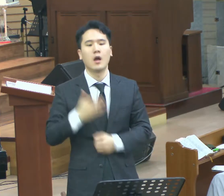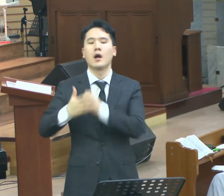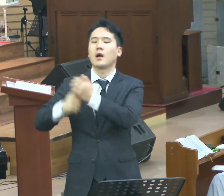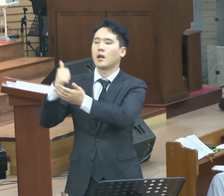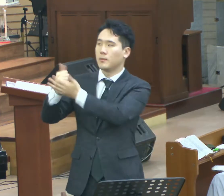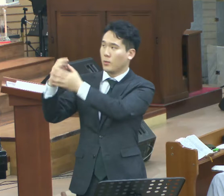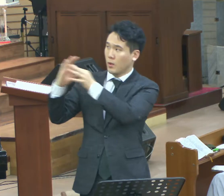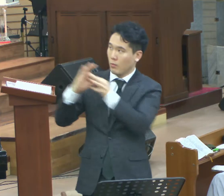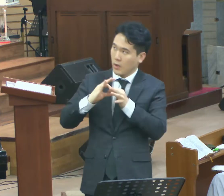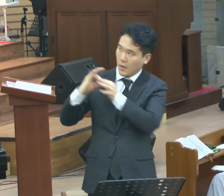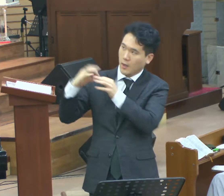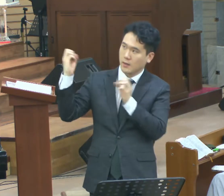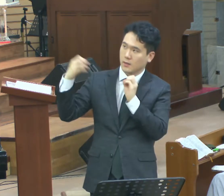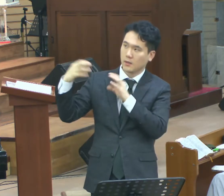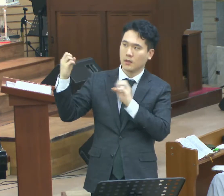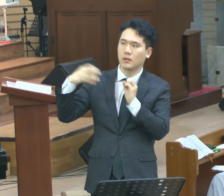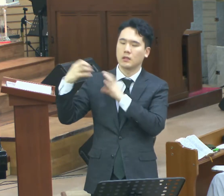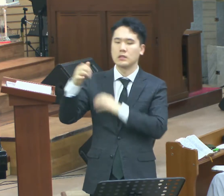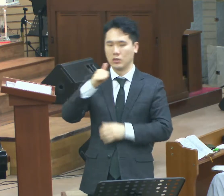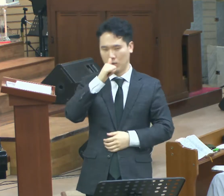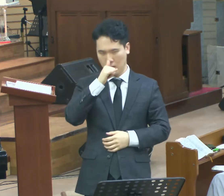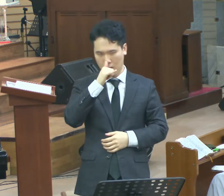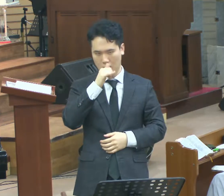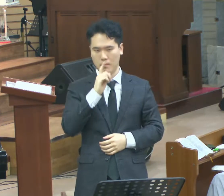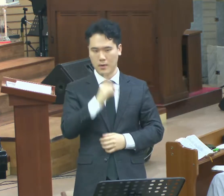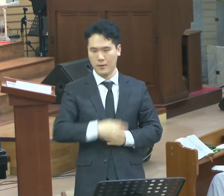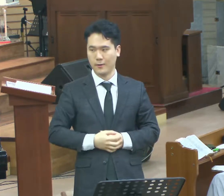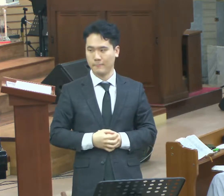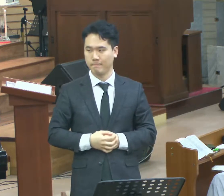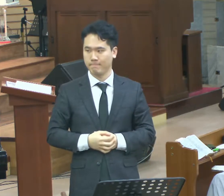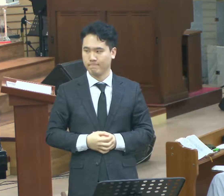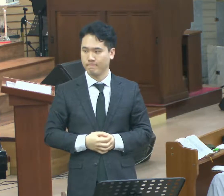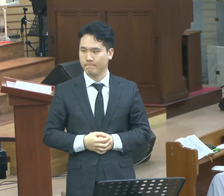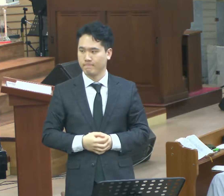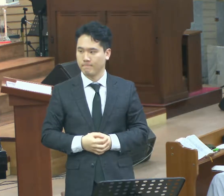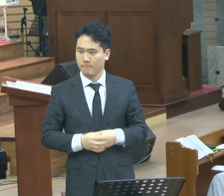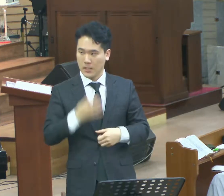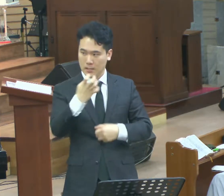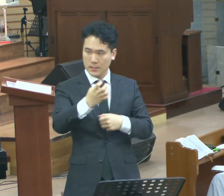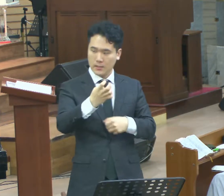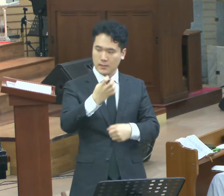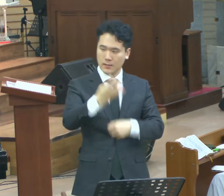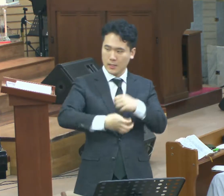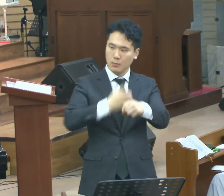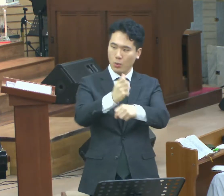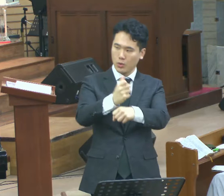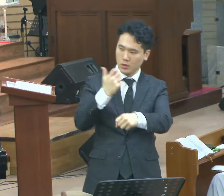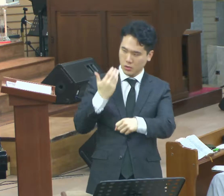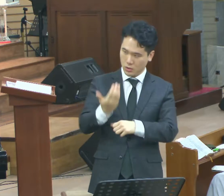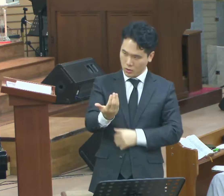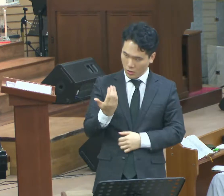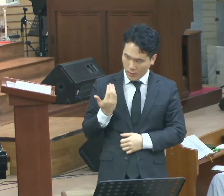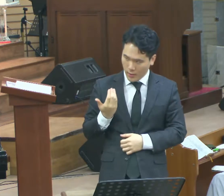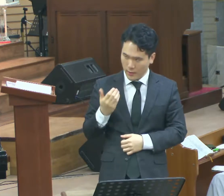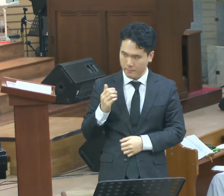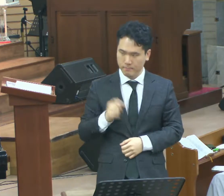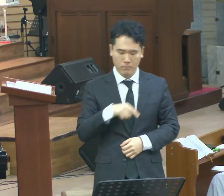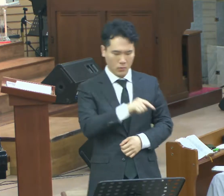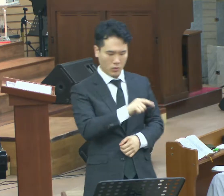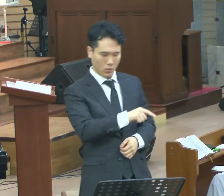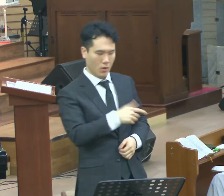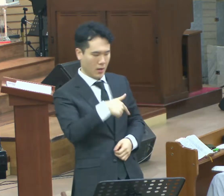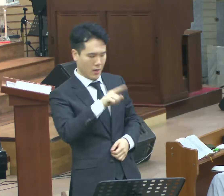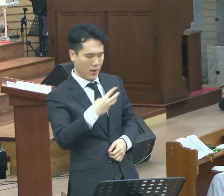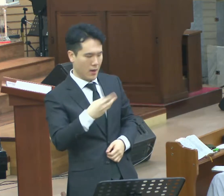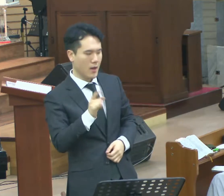것을 보여줍니다. 시간적으로 배열을 해보면 45년 전 헤브론을 하나님이 주시겠다고 갈렙에게